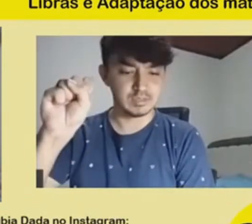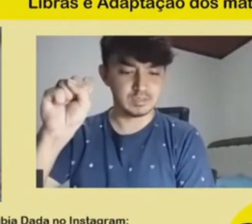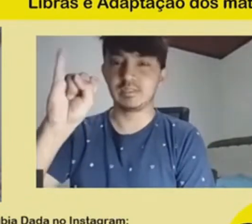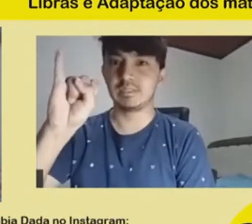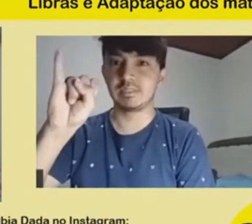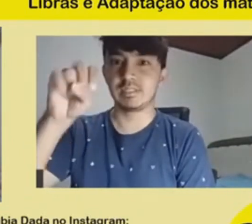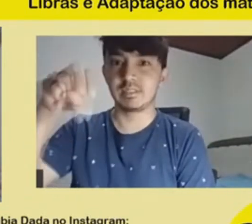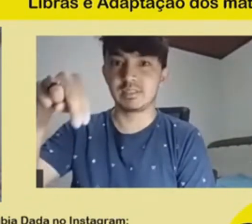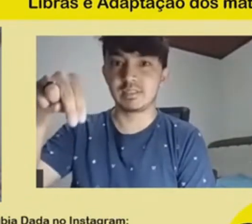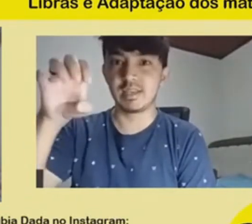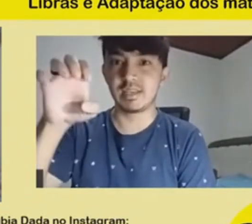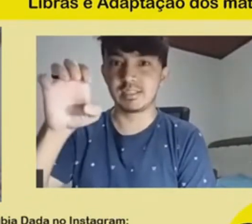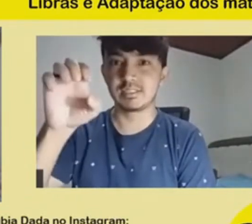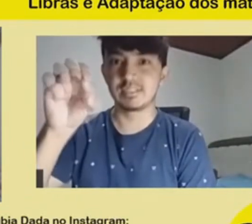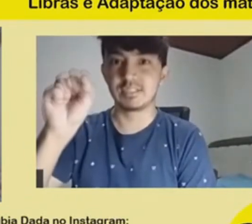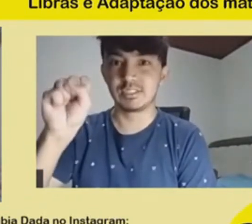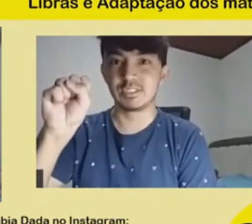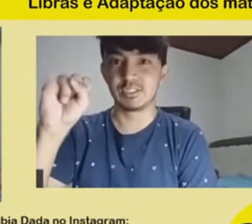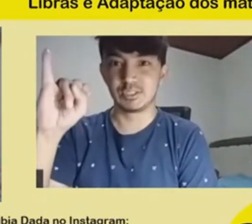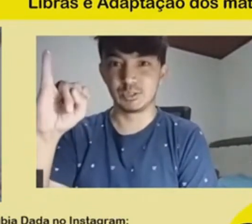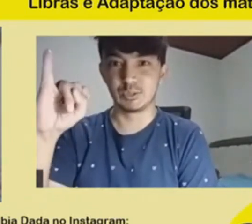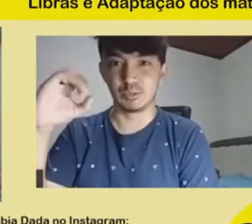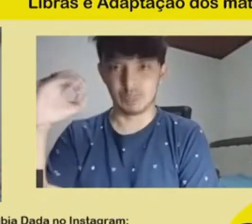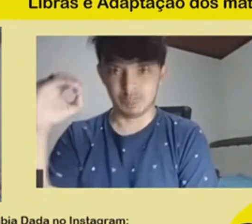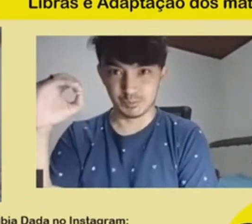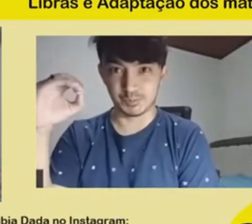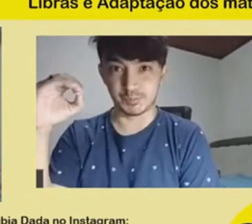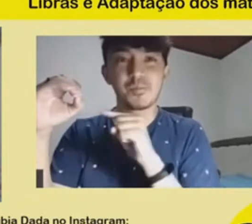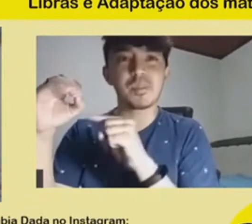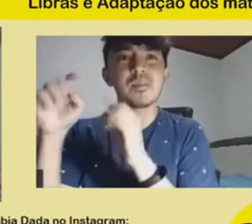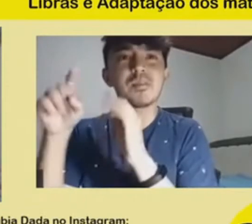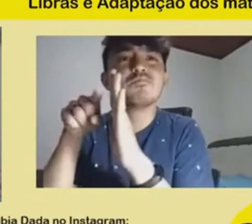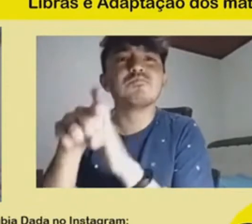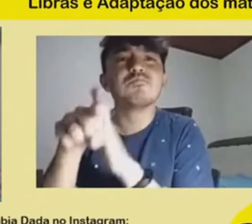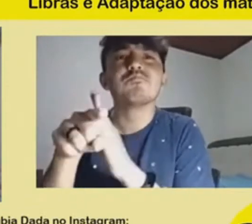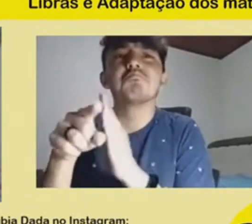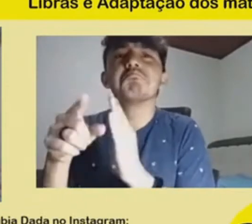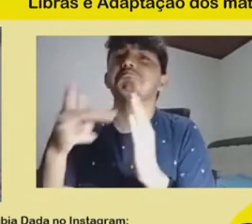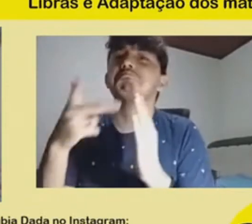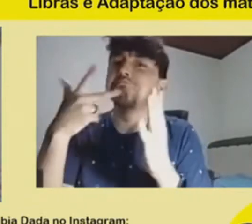Um surdo perguntou. Chamado Sinésio.